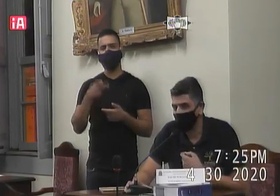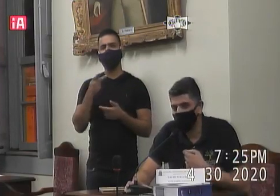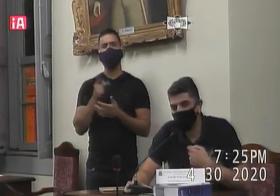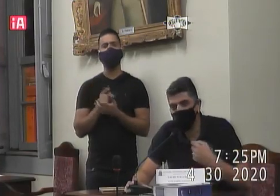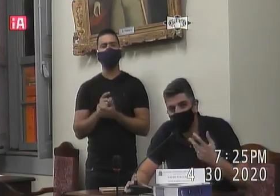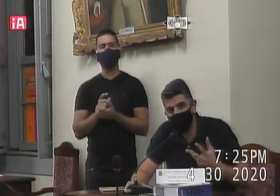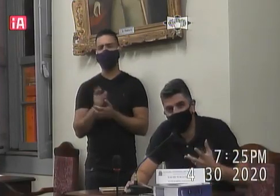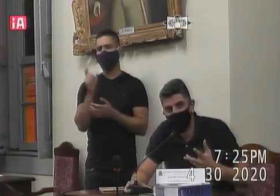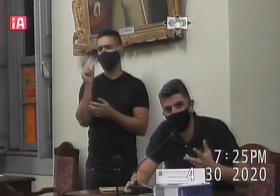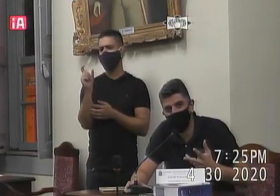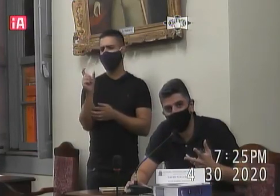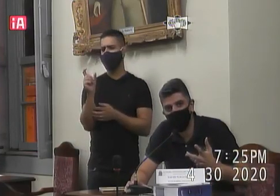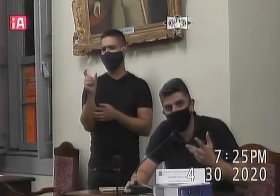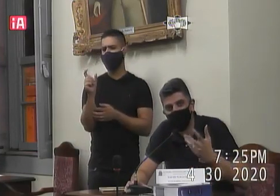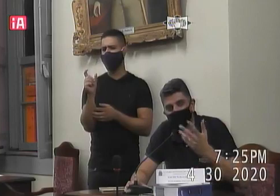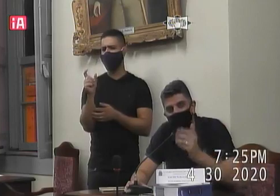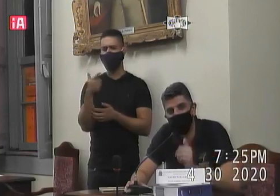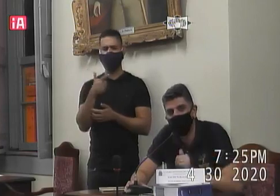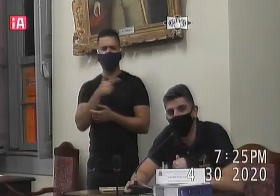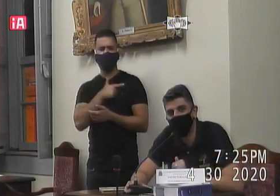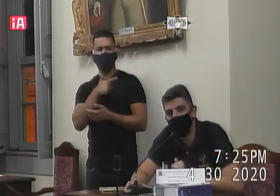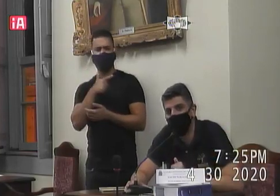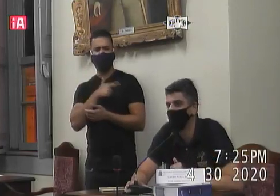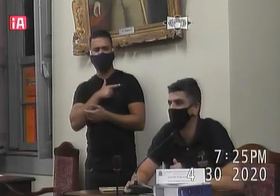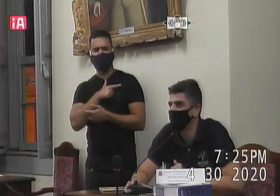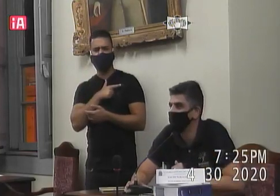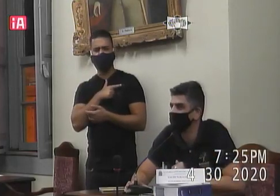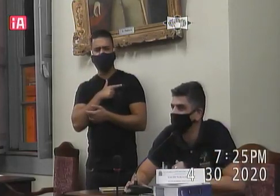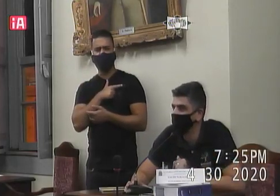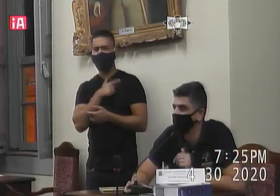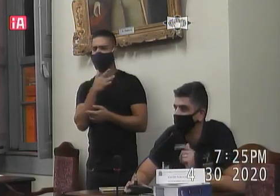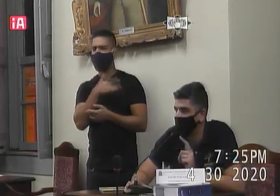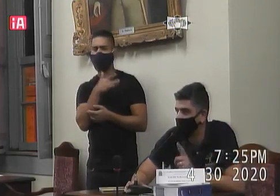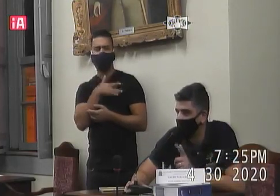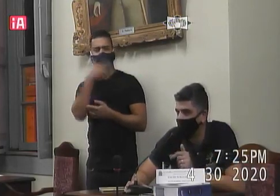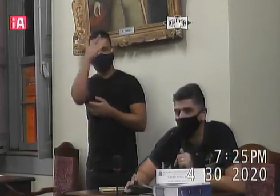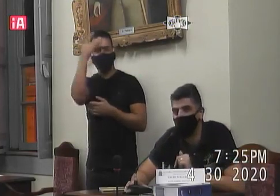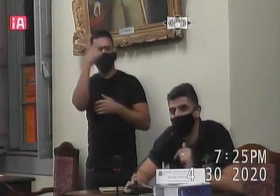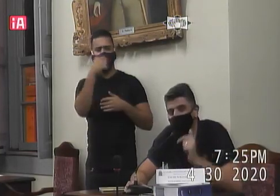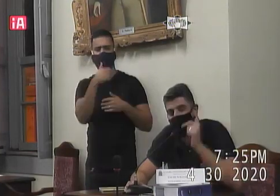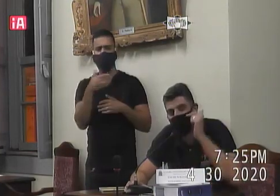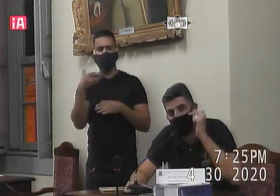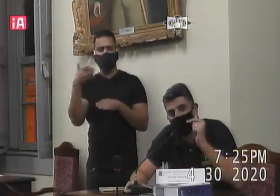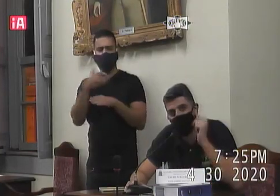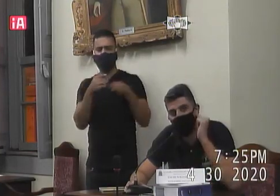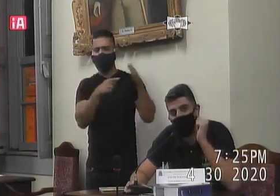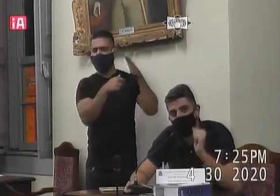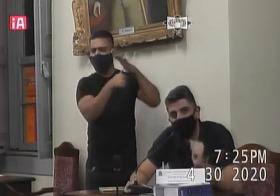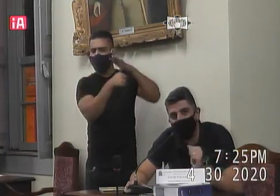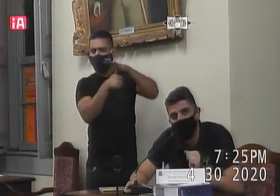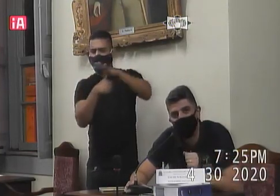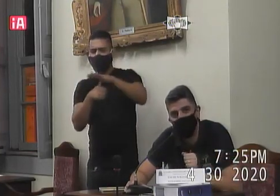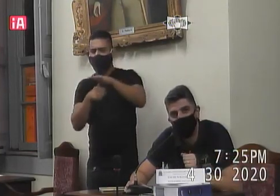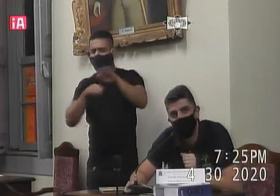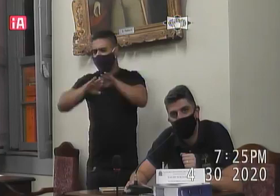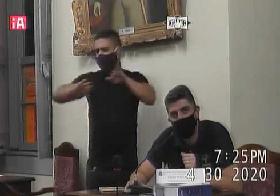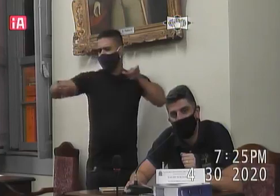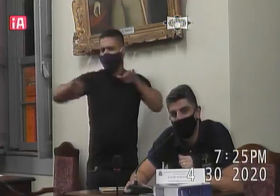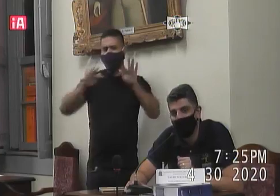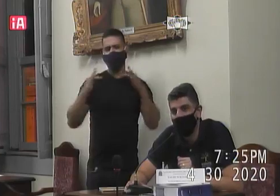falando palavras de baixo calão a respeito daquela pobre alma que estava chegando num helicóptero isolado de toda a sua família,